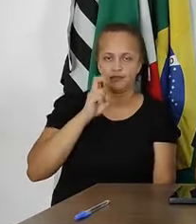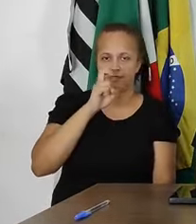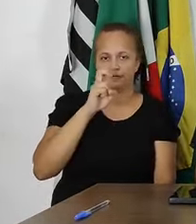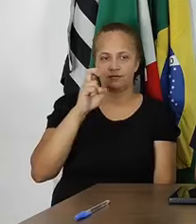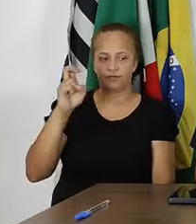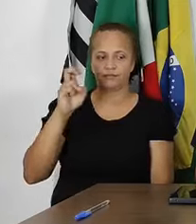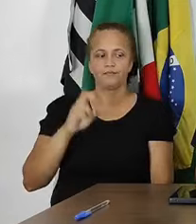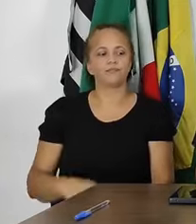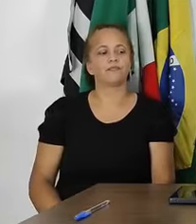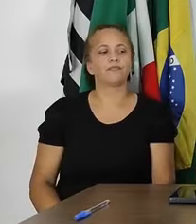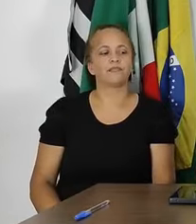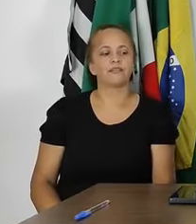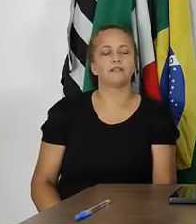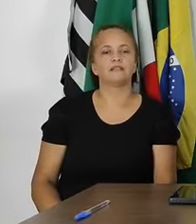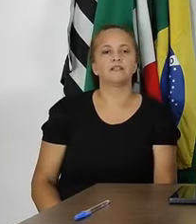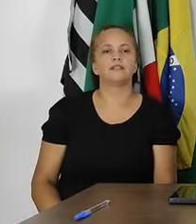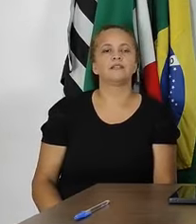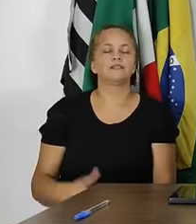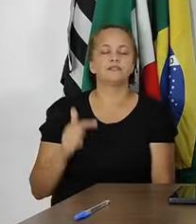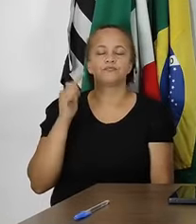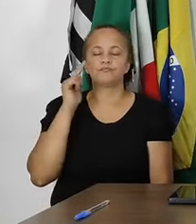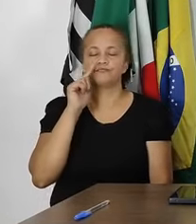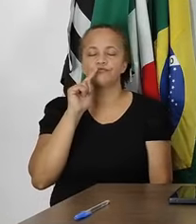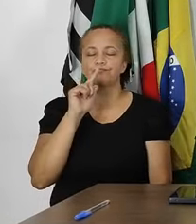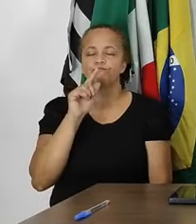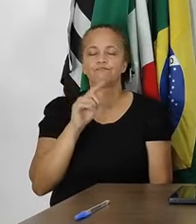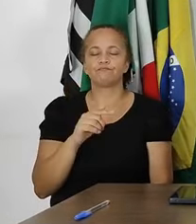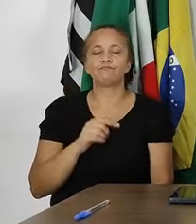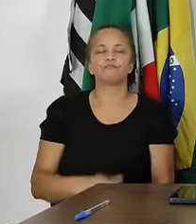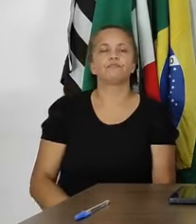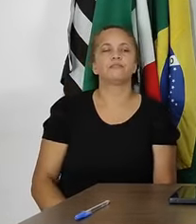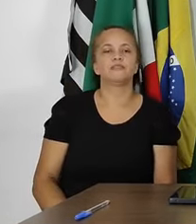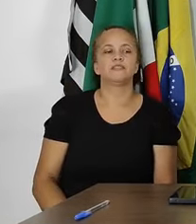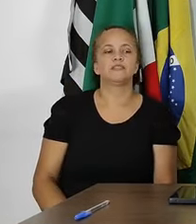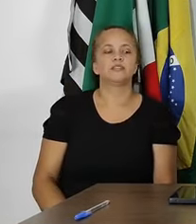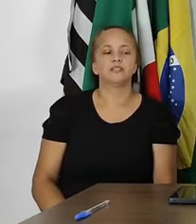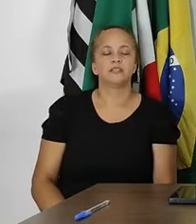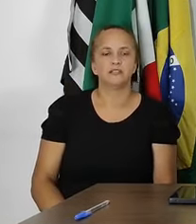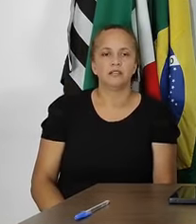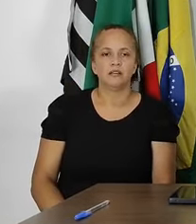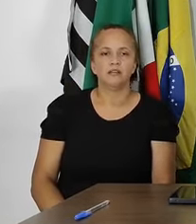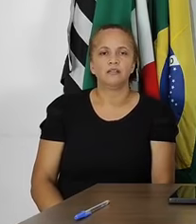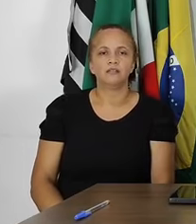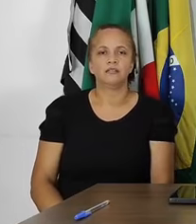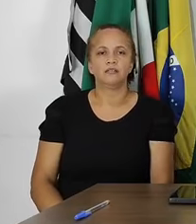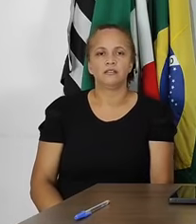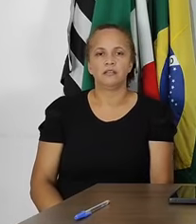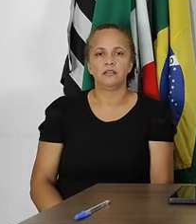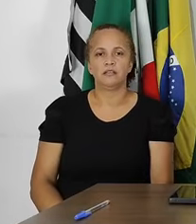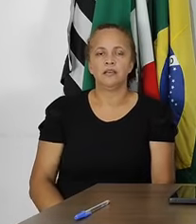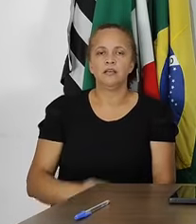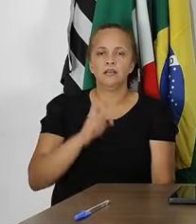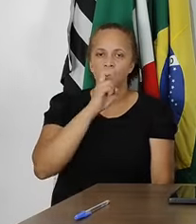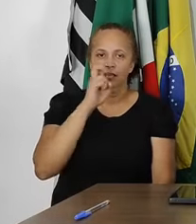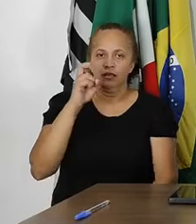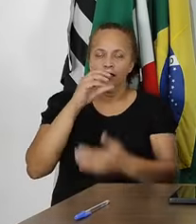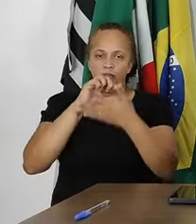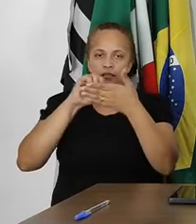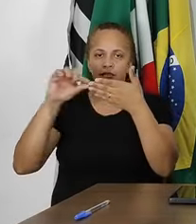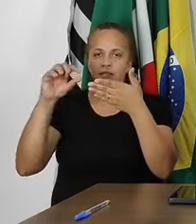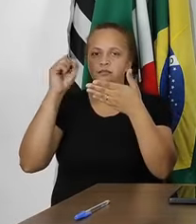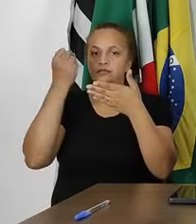Quero que você leia comigo novamente esse texto, que diz assim a partir do versículo 8. Porque